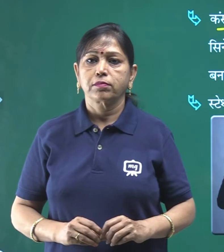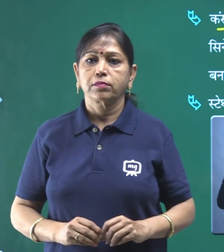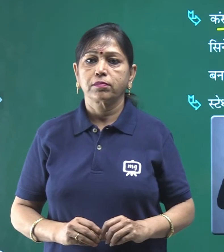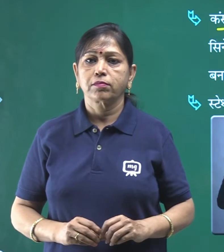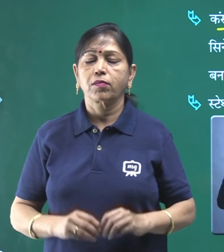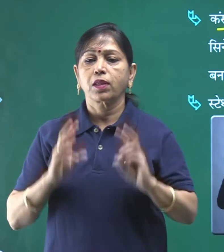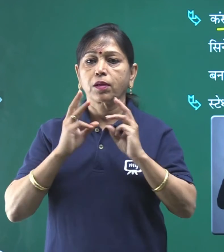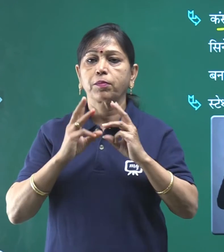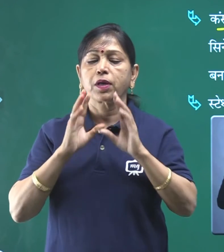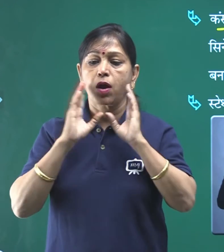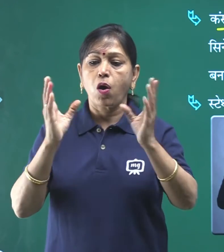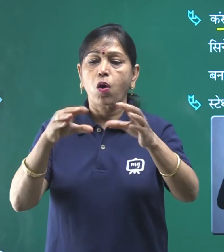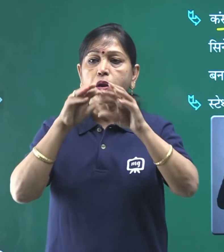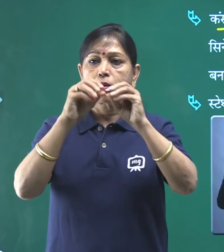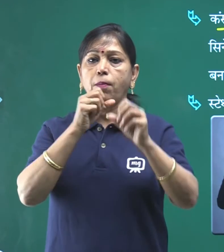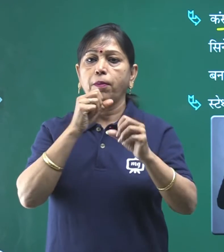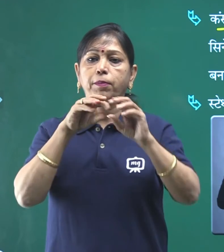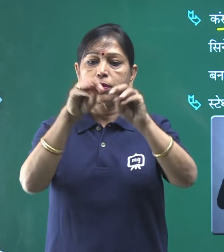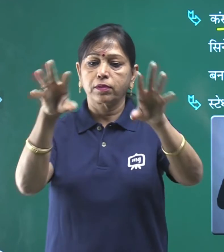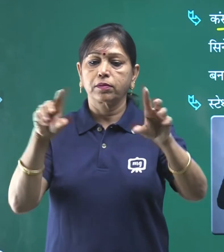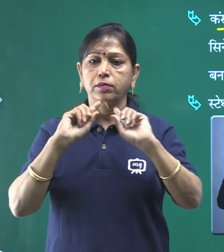सम्मेलन कक्षों